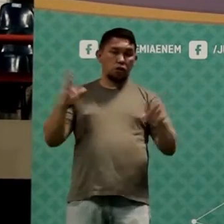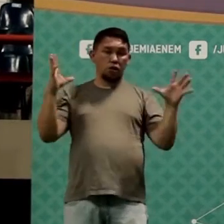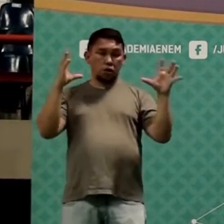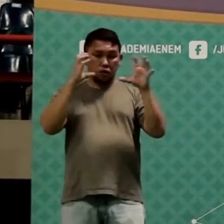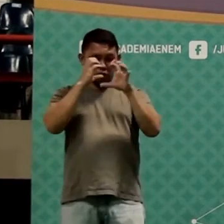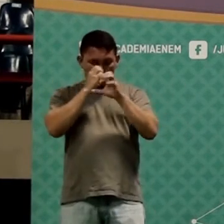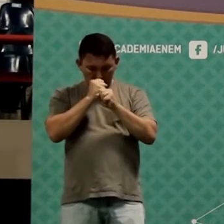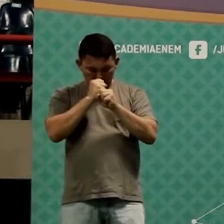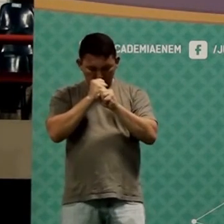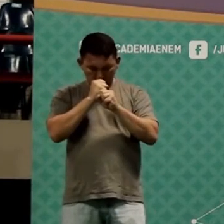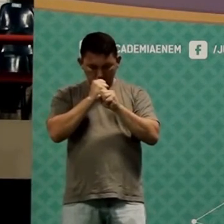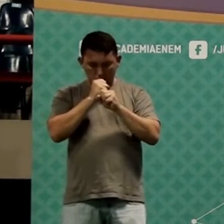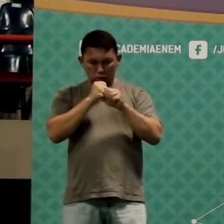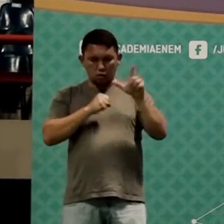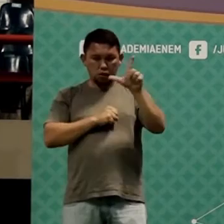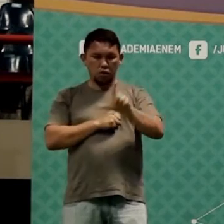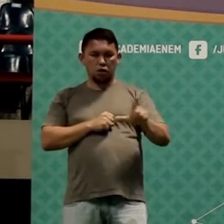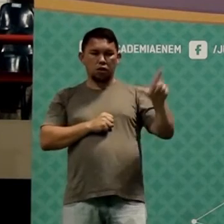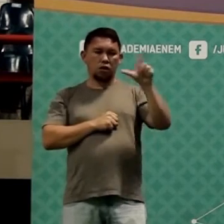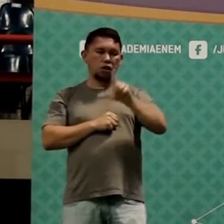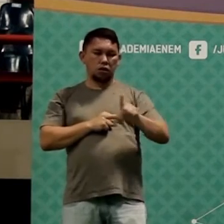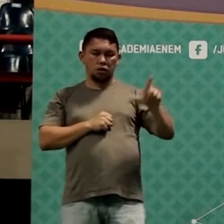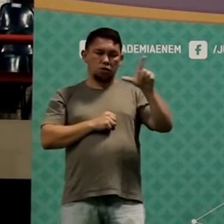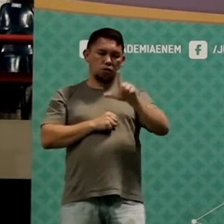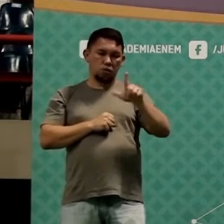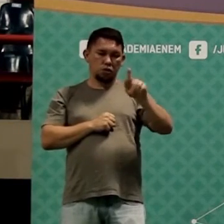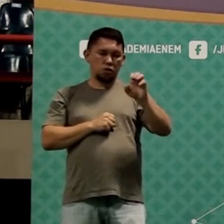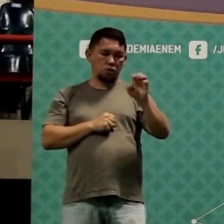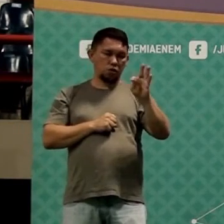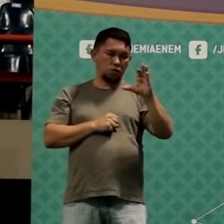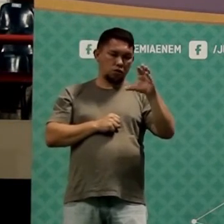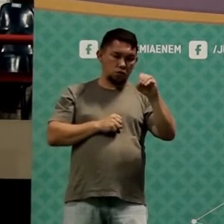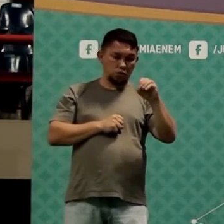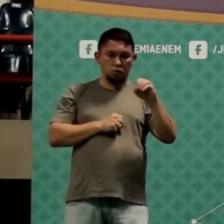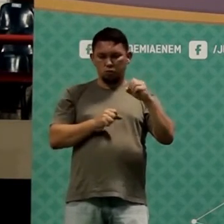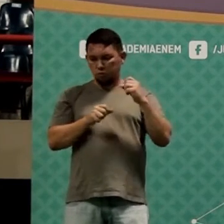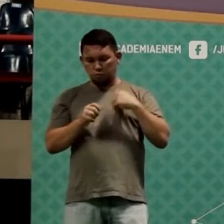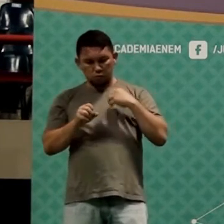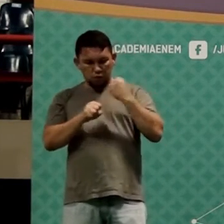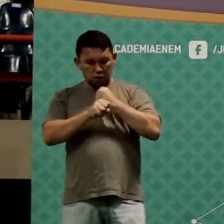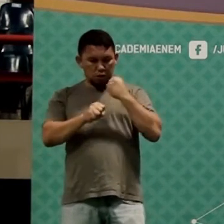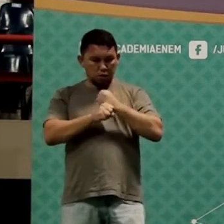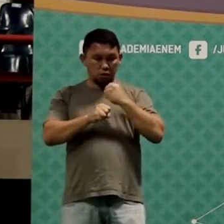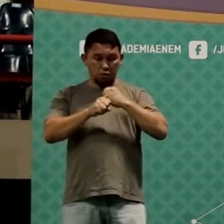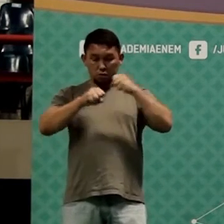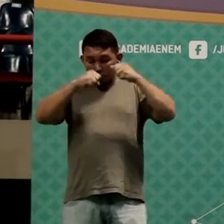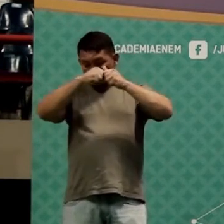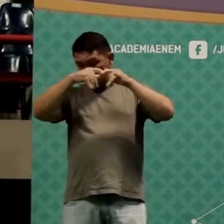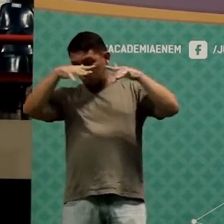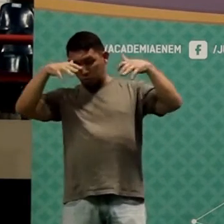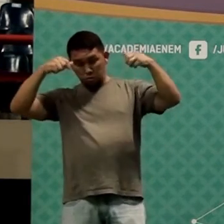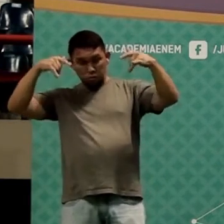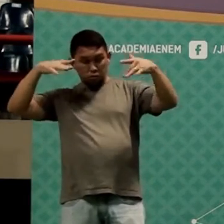Escuro é a literatura gótica. A arquitetura gótica é marcada pela